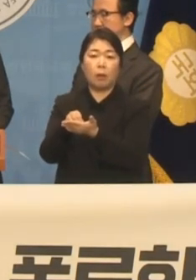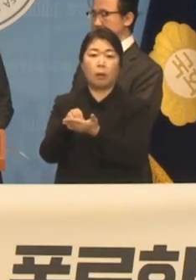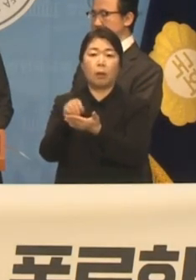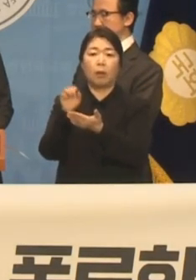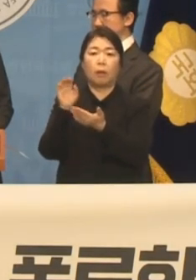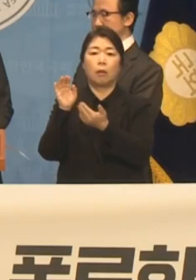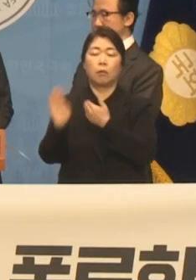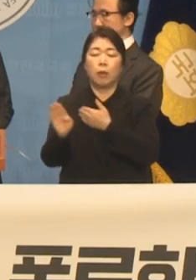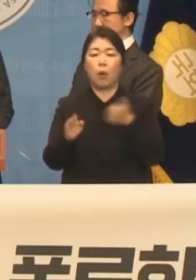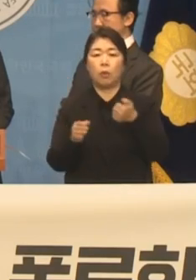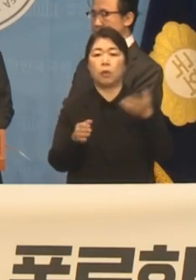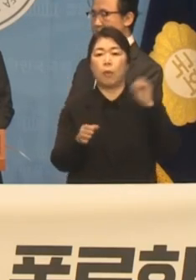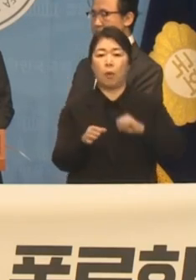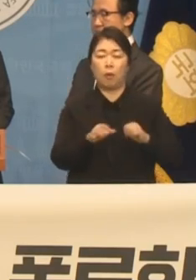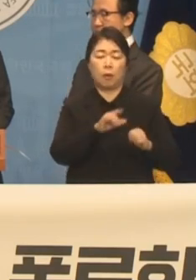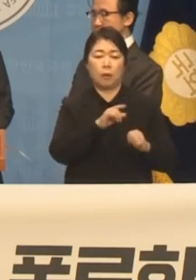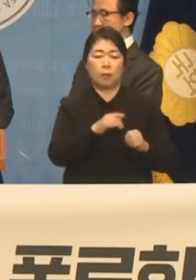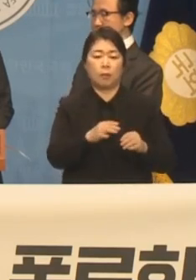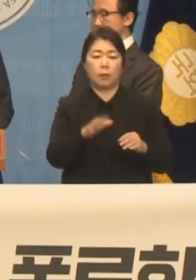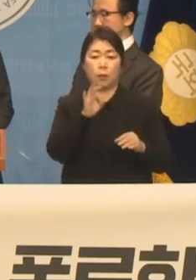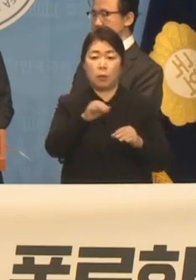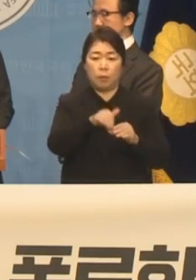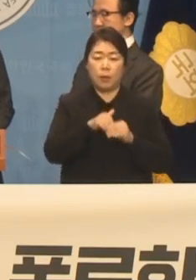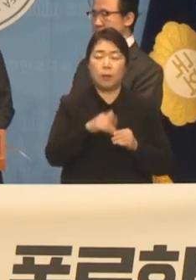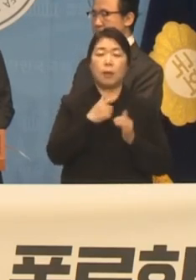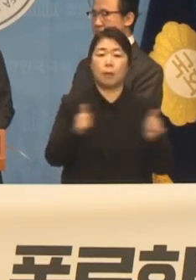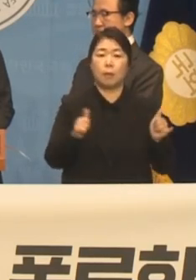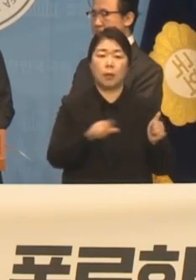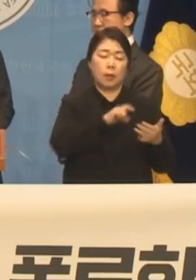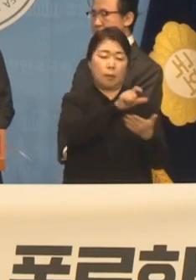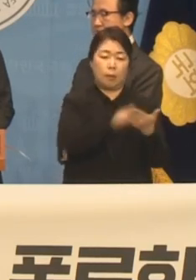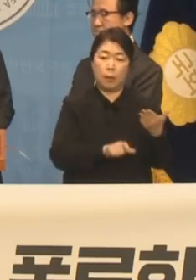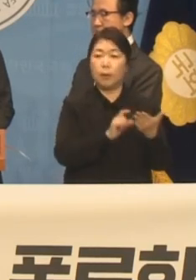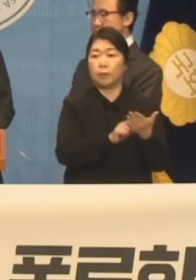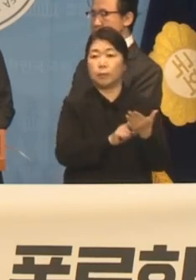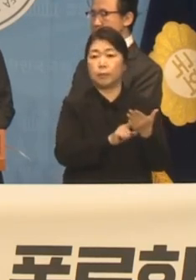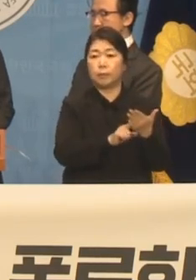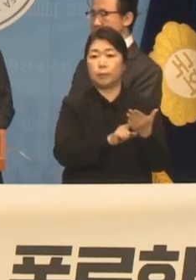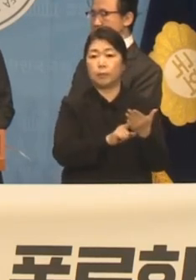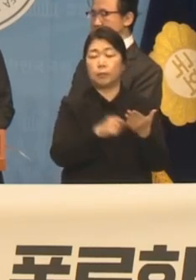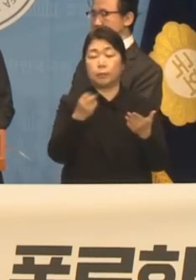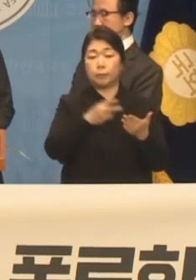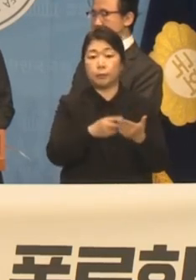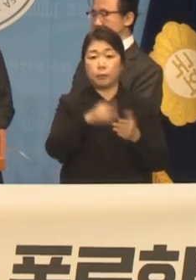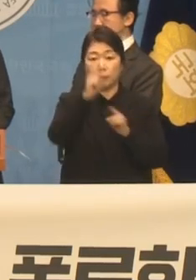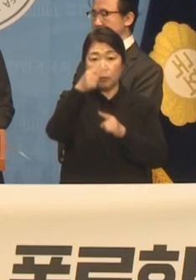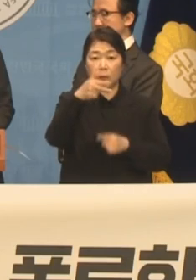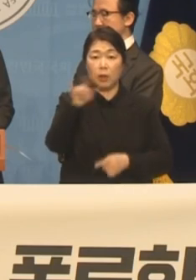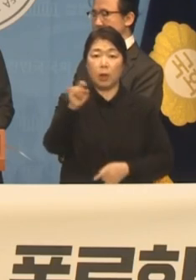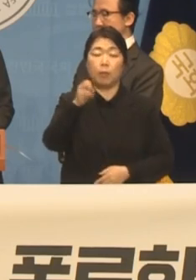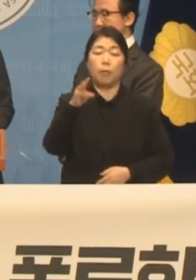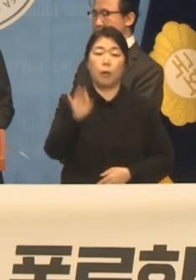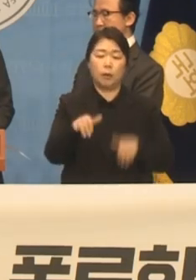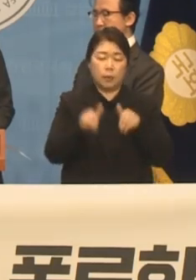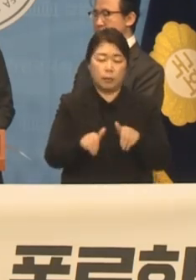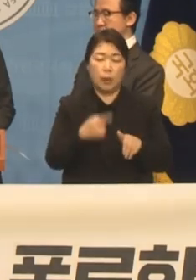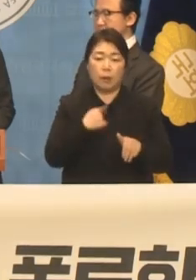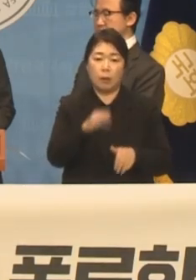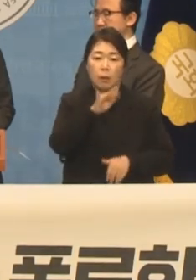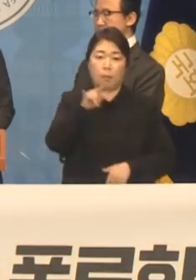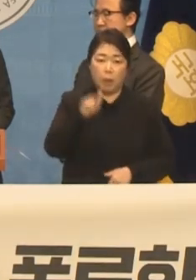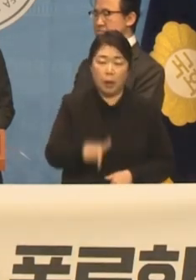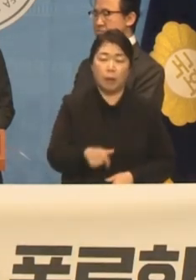되었습니다 판결전 쌍방울을 전담에 이재명의 신부름 하던 수아 백선은 여기저기에